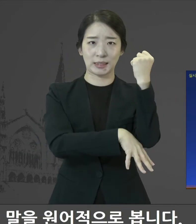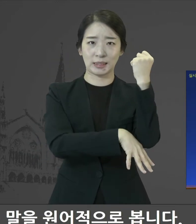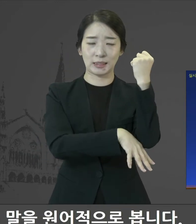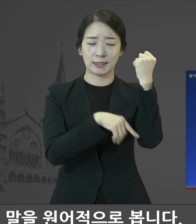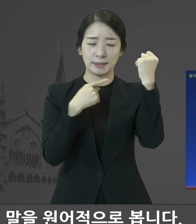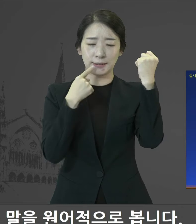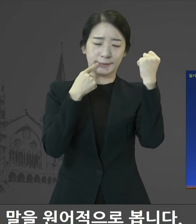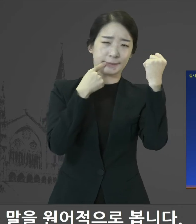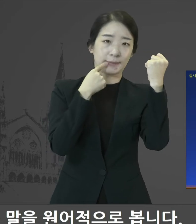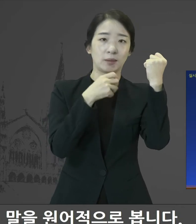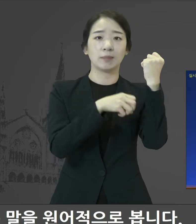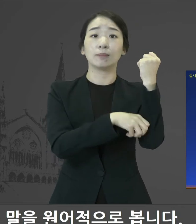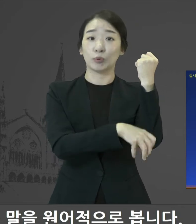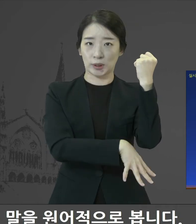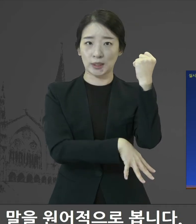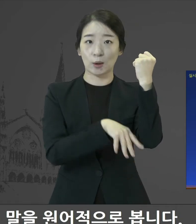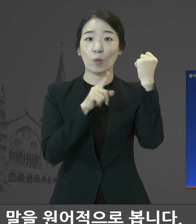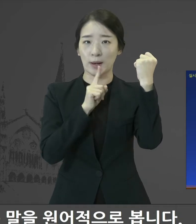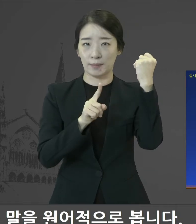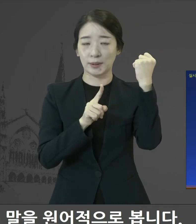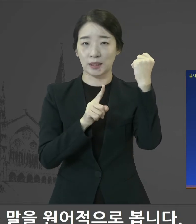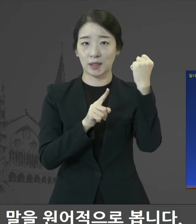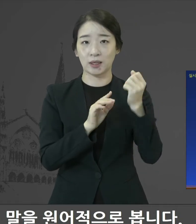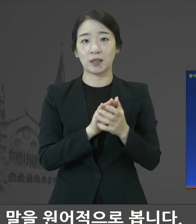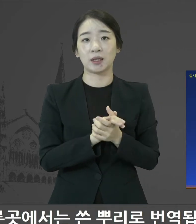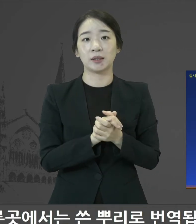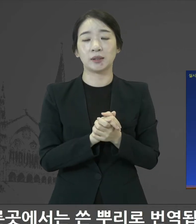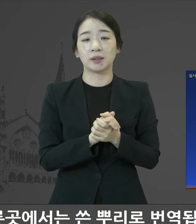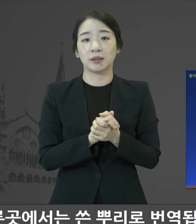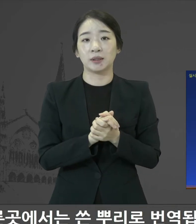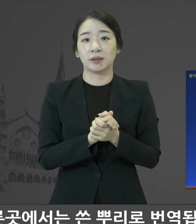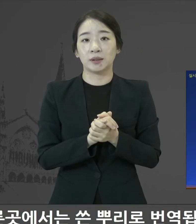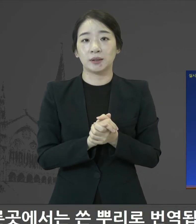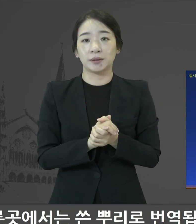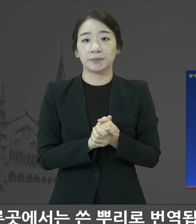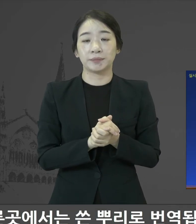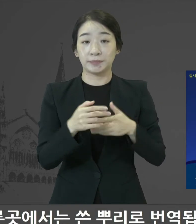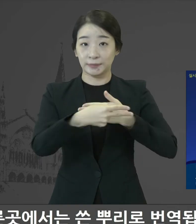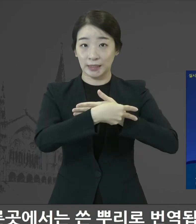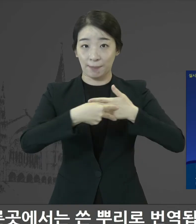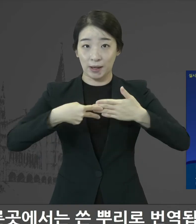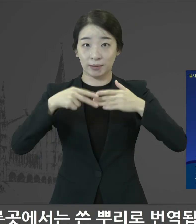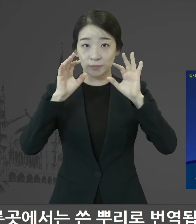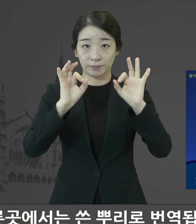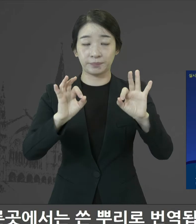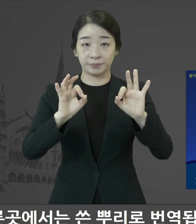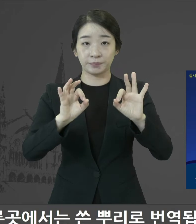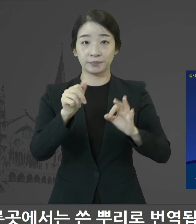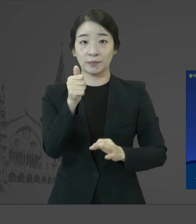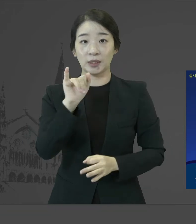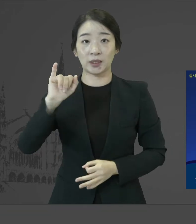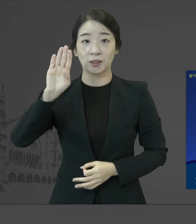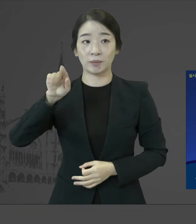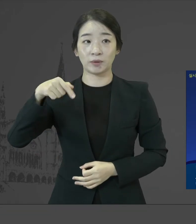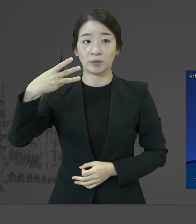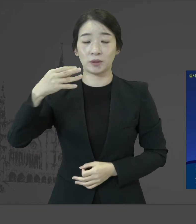됩니다. 히브리서 12장 15절이죠. 같이 한번 자막으로 보겠습니다. 히브리서 12장